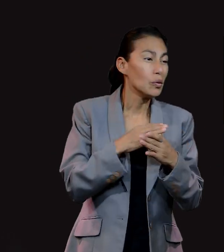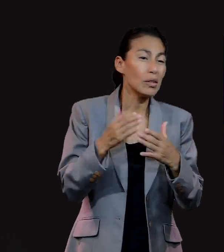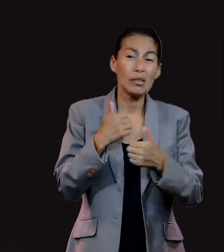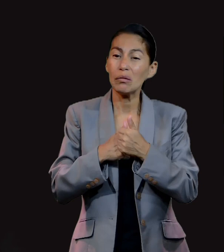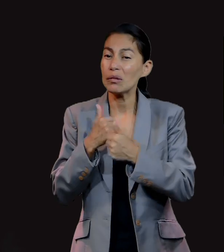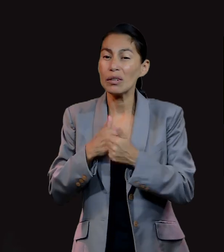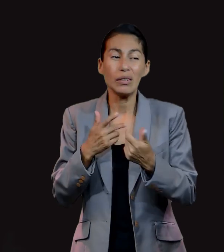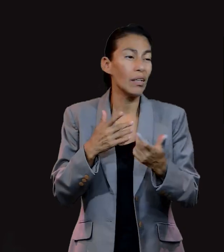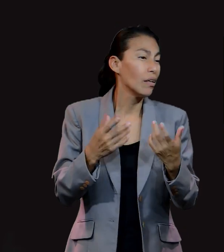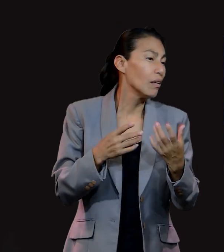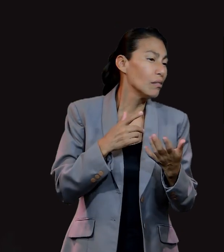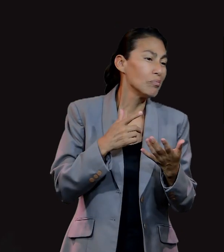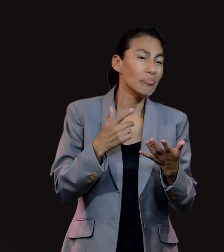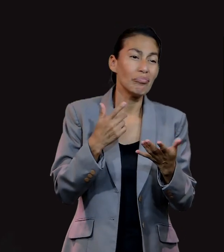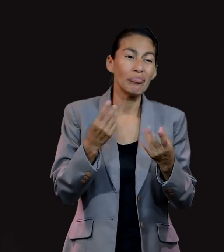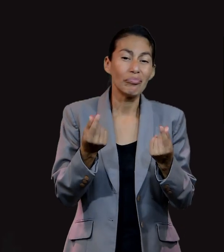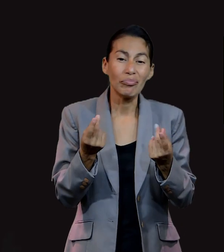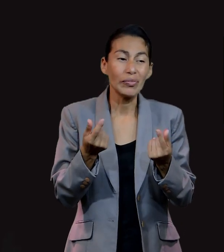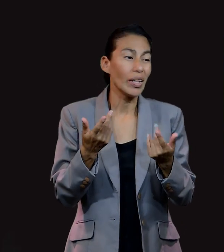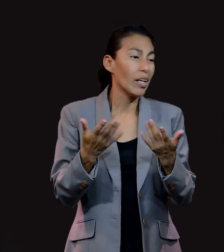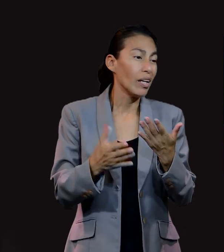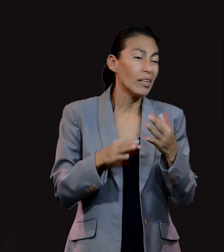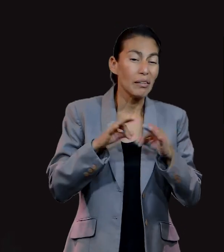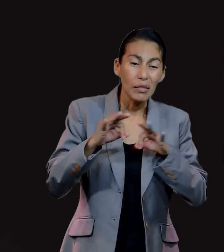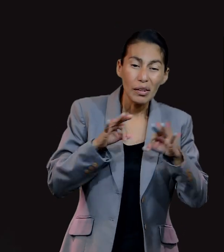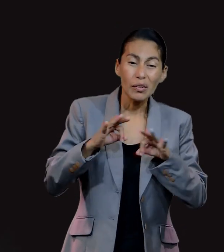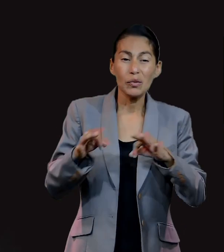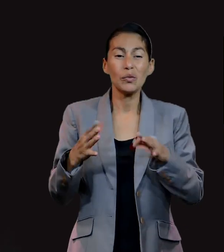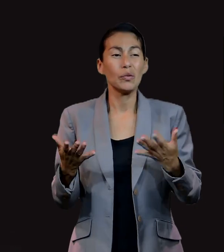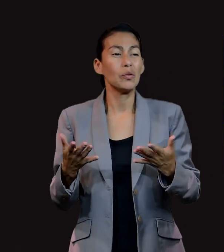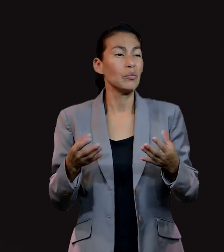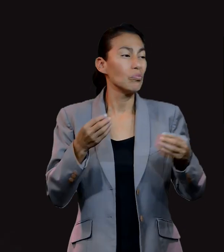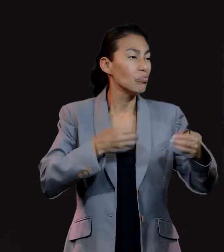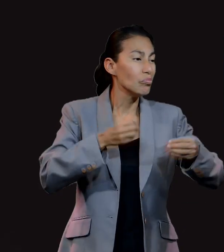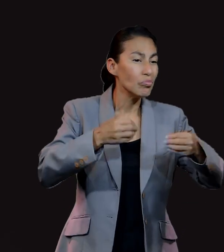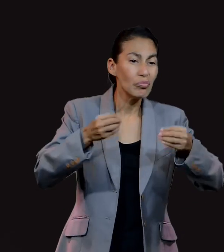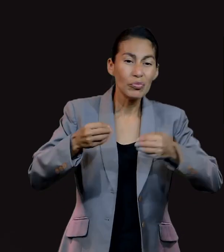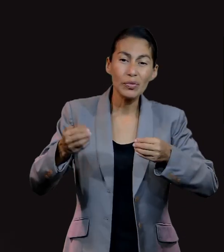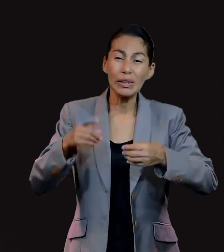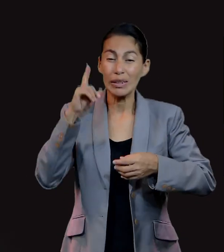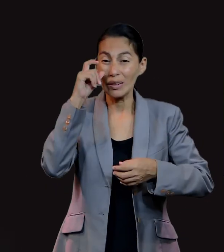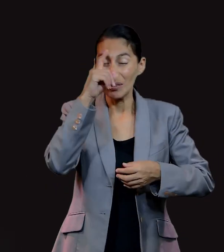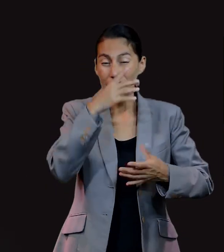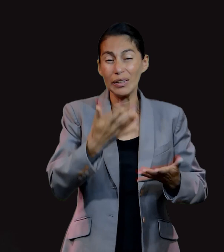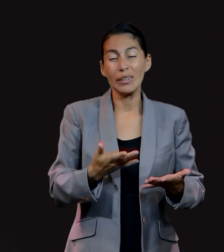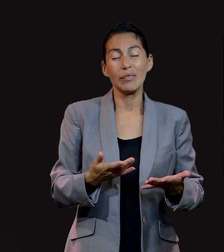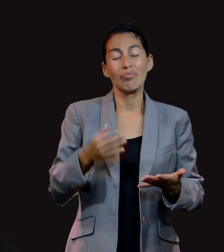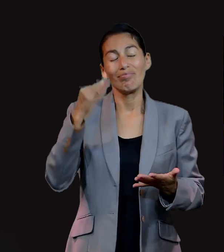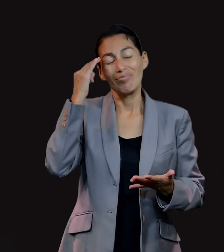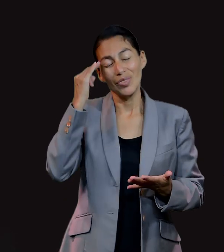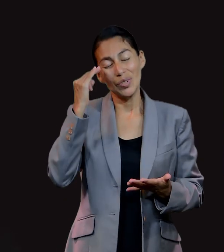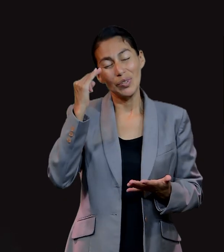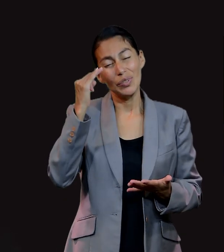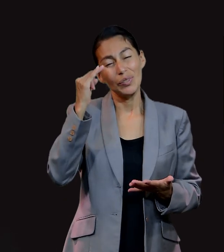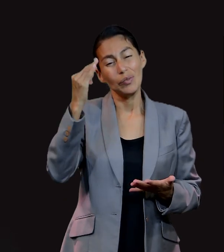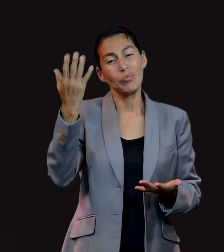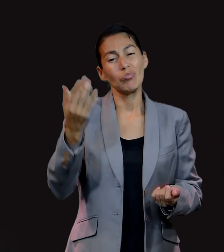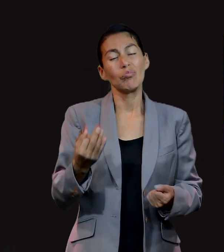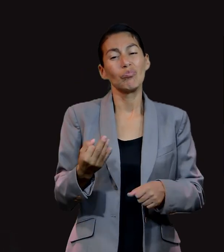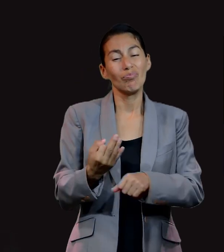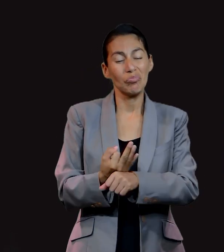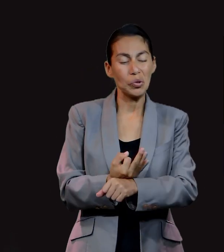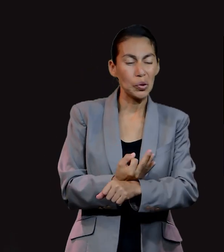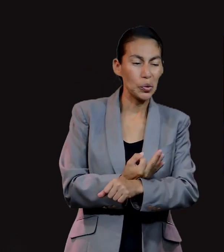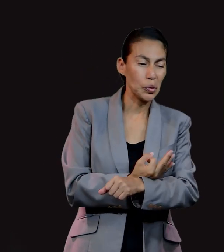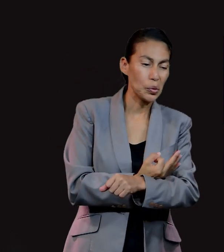competencia y además los quehaceres, a veces el exceso de trabajo, el exceso de compromiso, nos